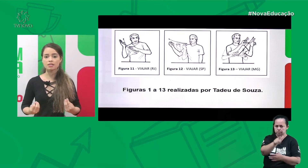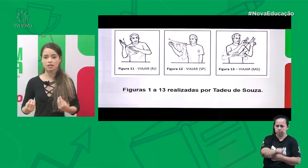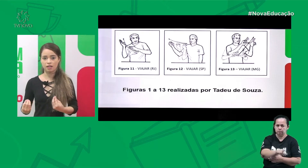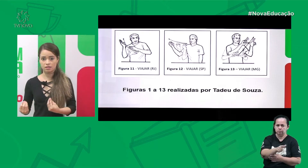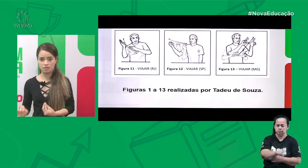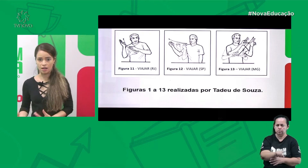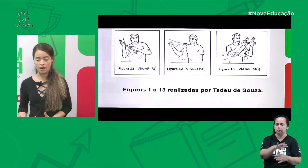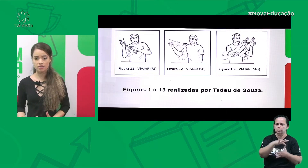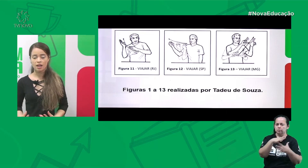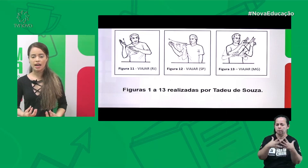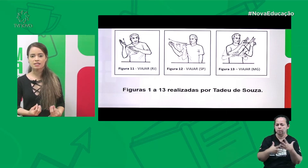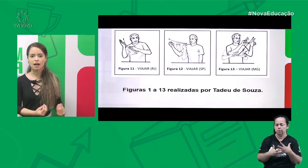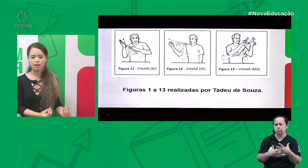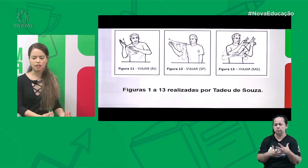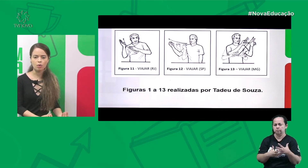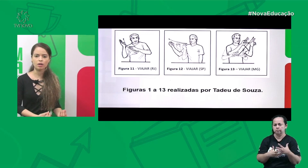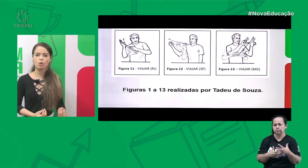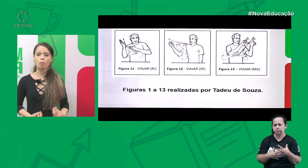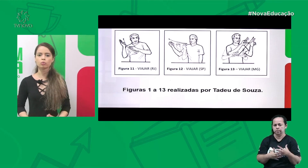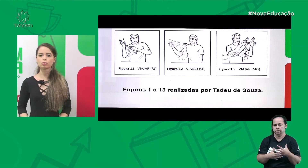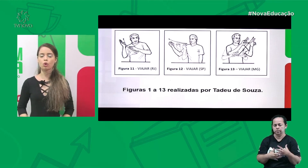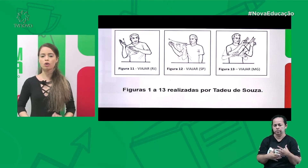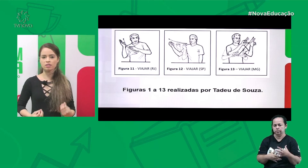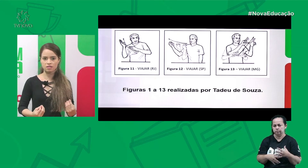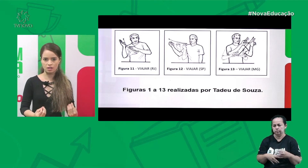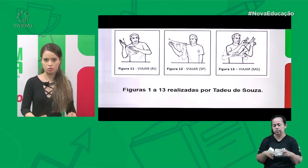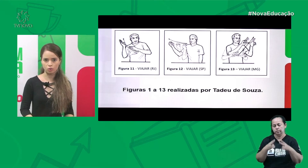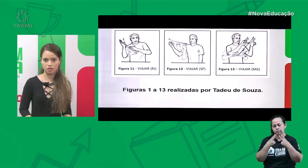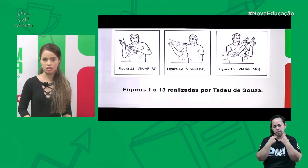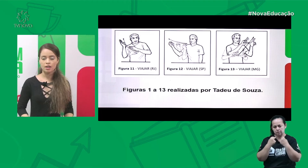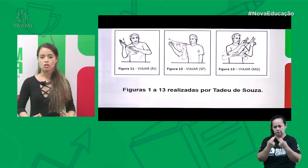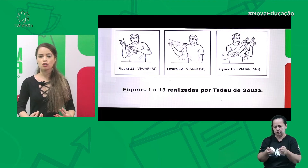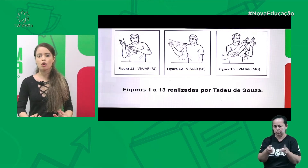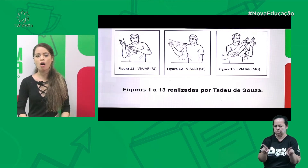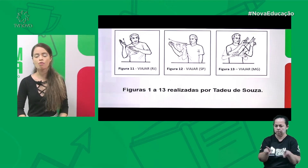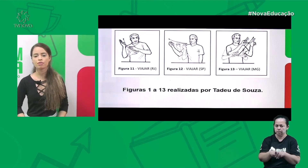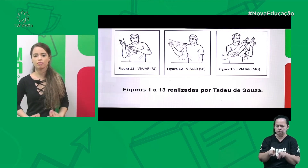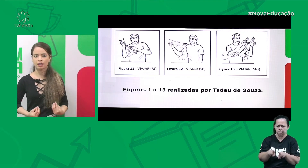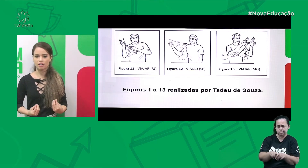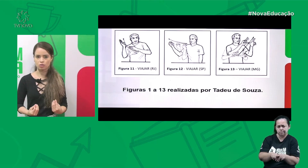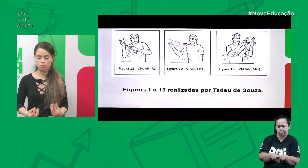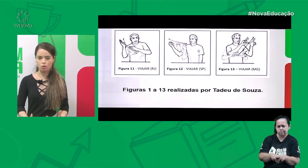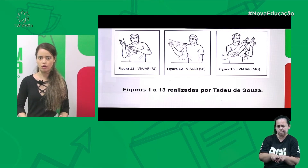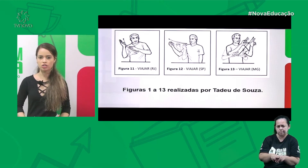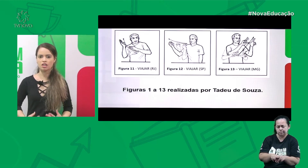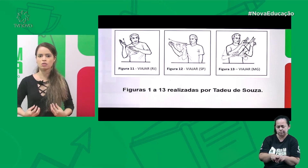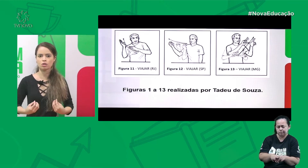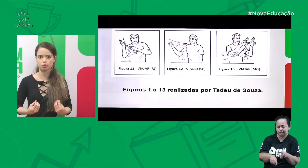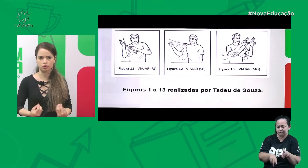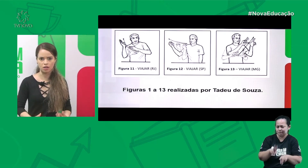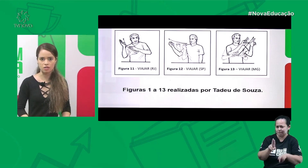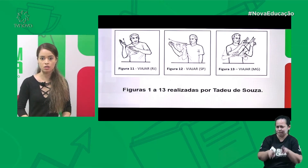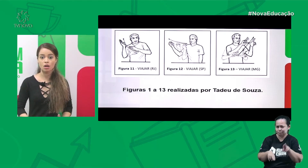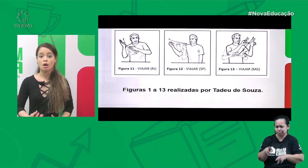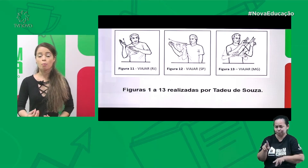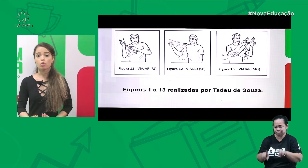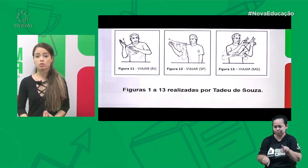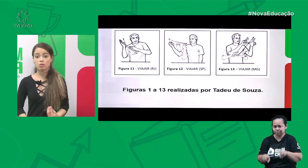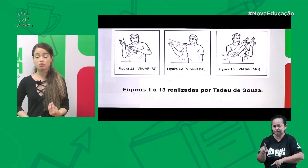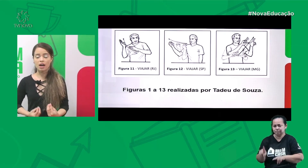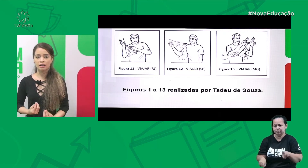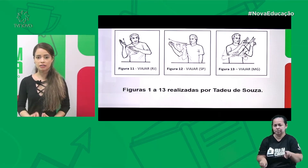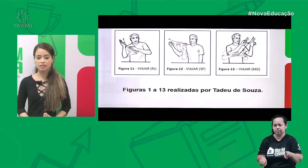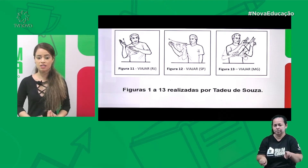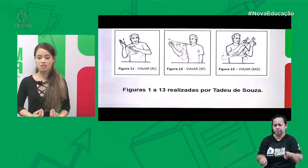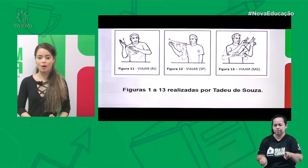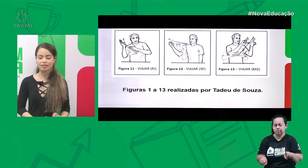língua brasileira de sinais, essa língua que, como todas as outras, sofre variações, tem suas mudanças, pois os